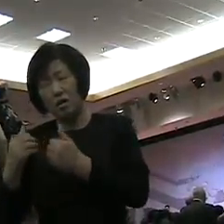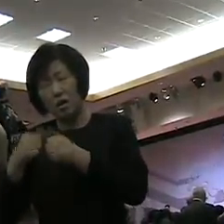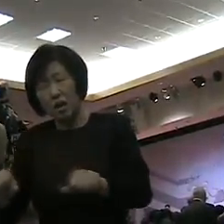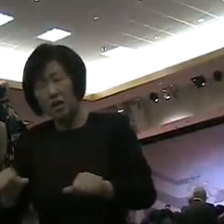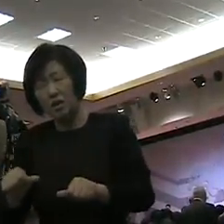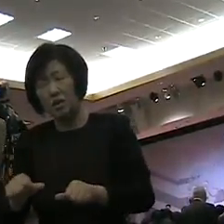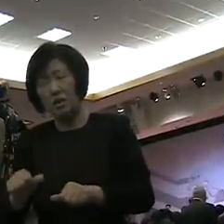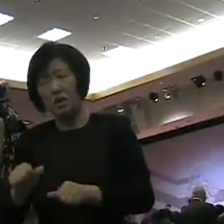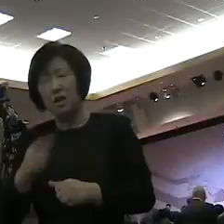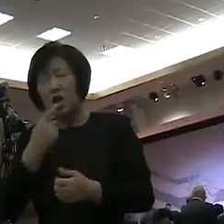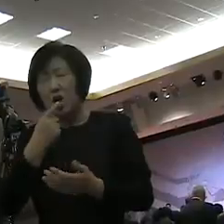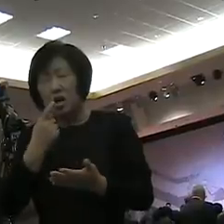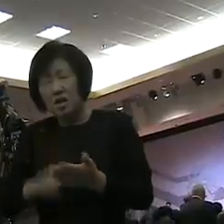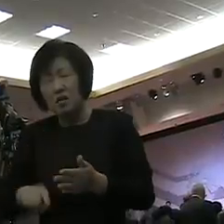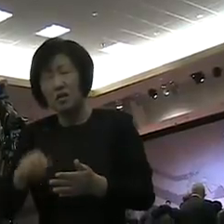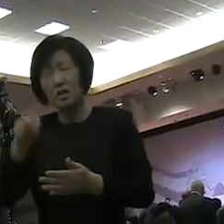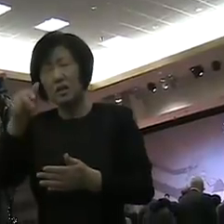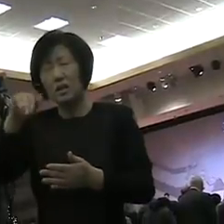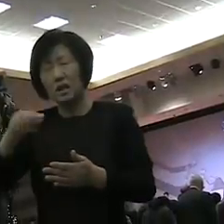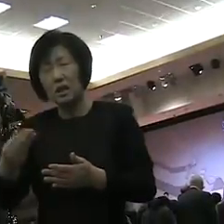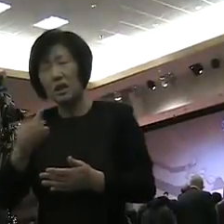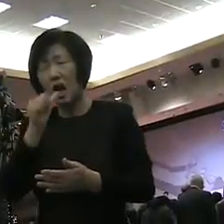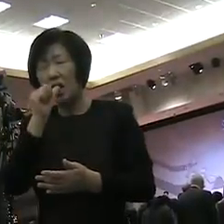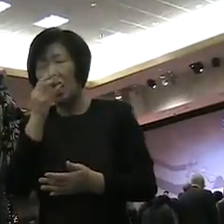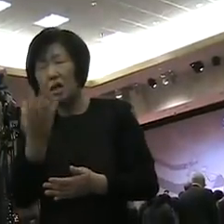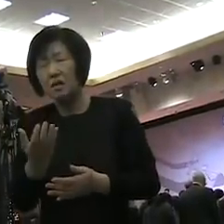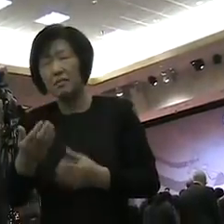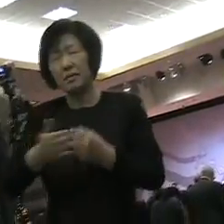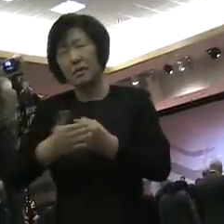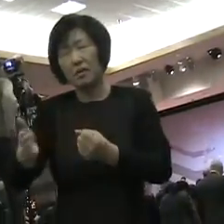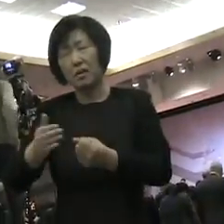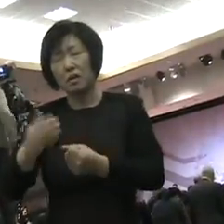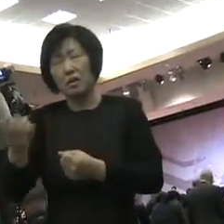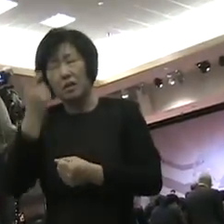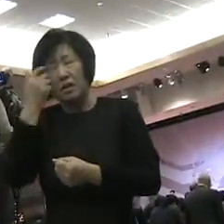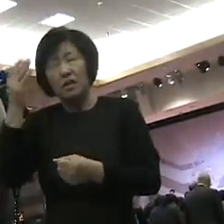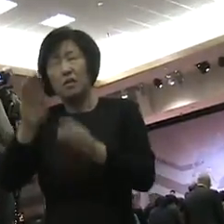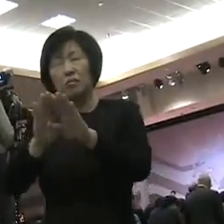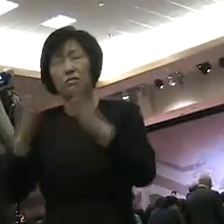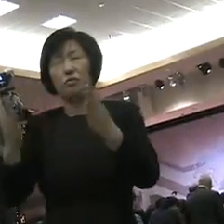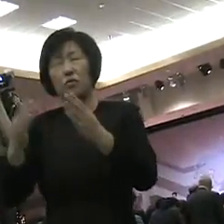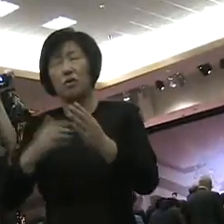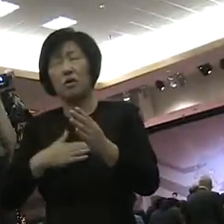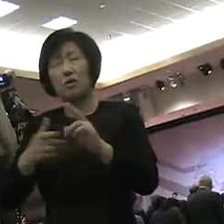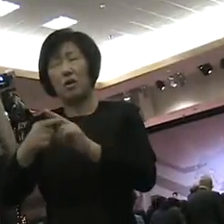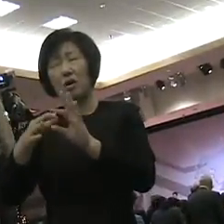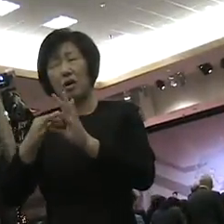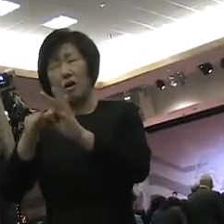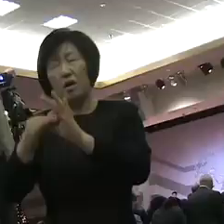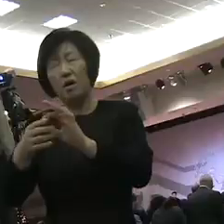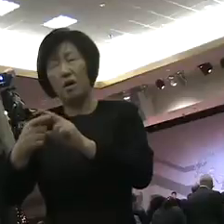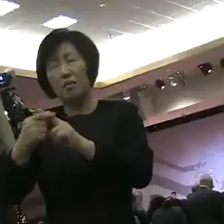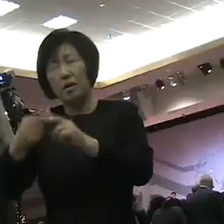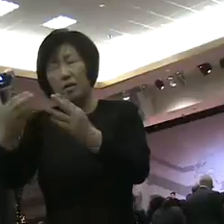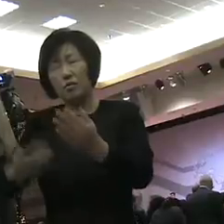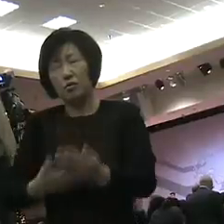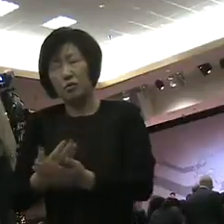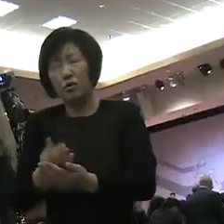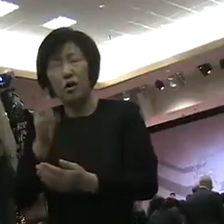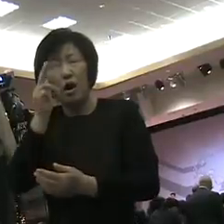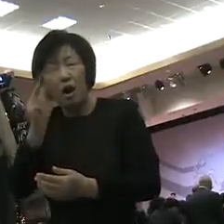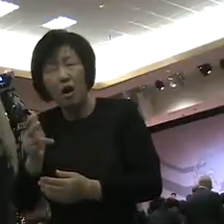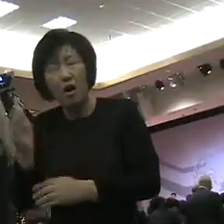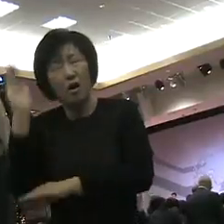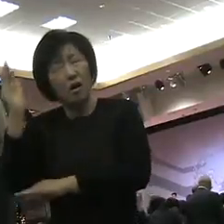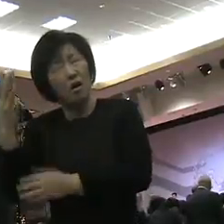쉬운 질그릇입니다. 성령 하나님, 내가 이 교회 문을 나서는 순간부터 나와 함께하여 주시옵소서. 이 주간에 오늘